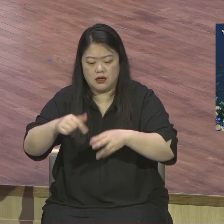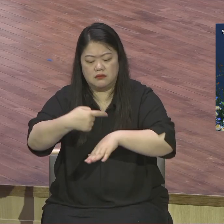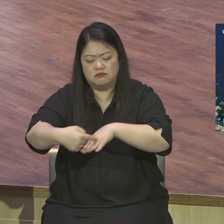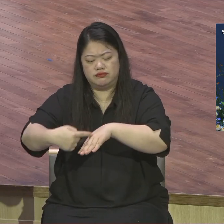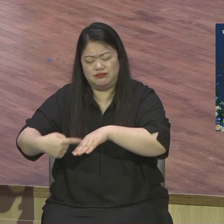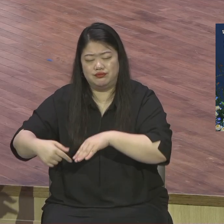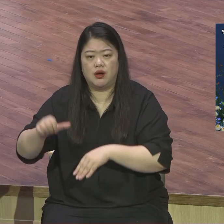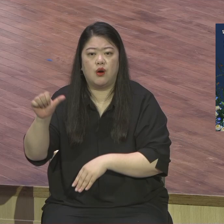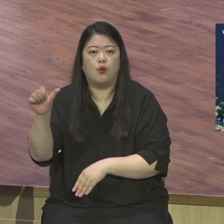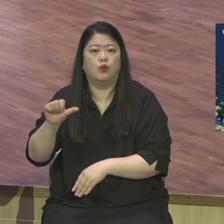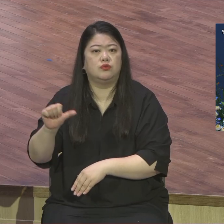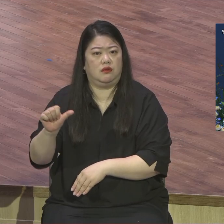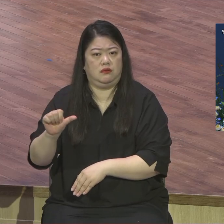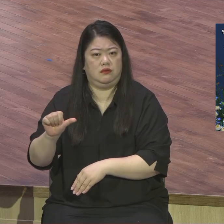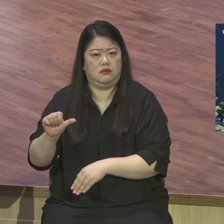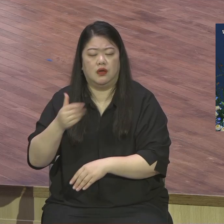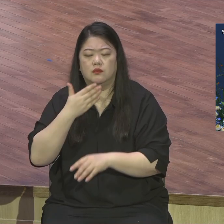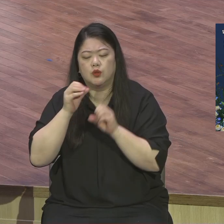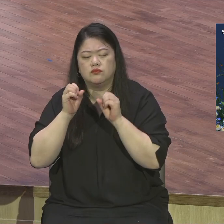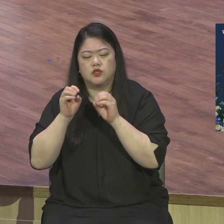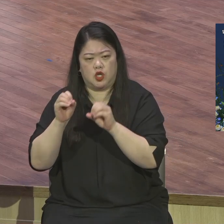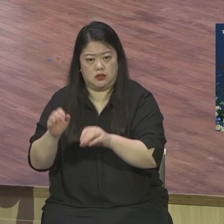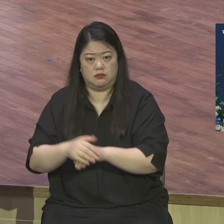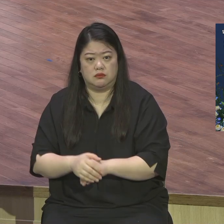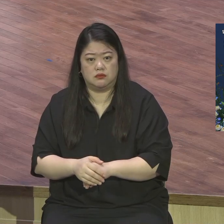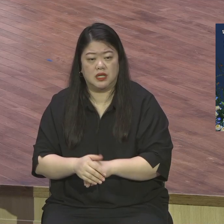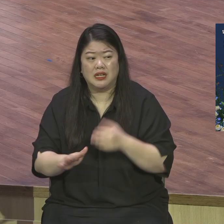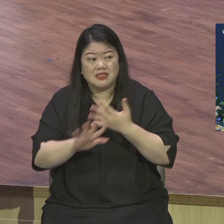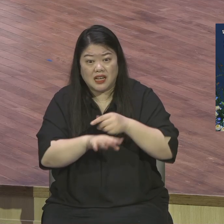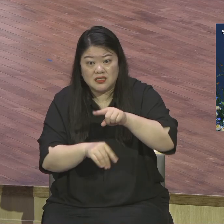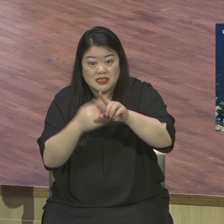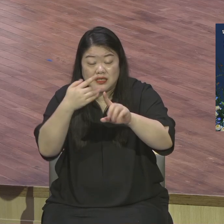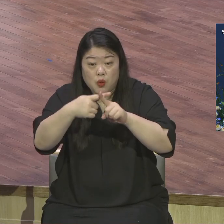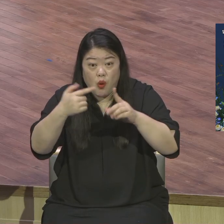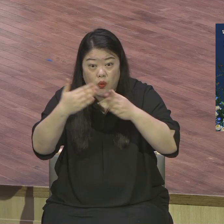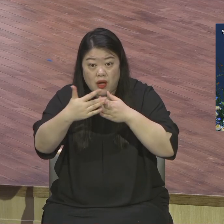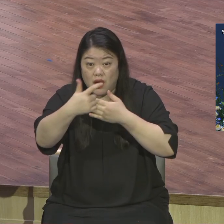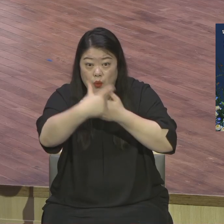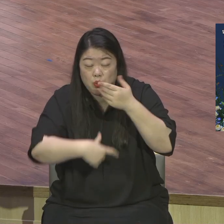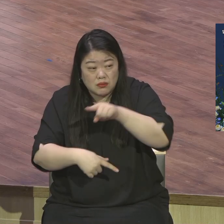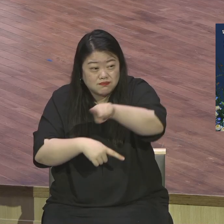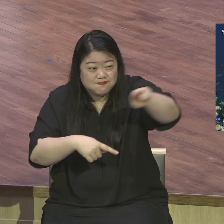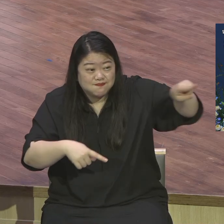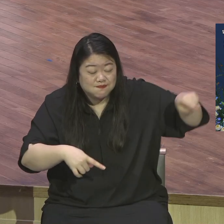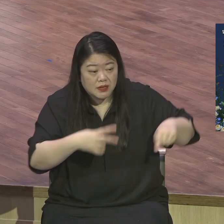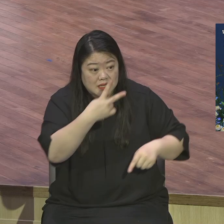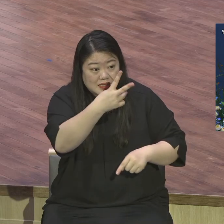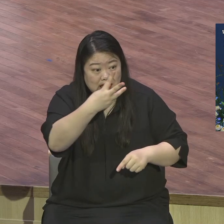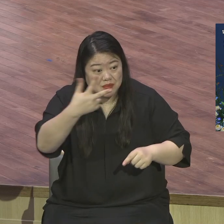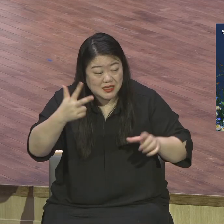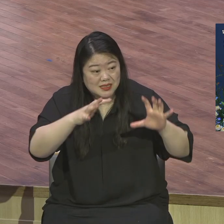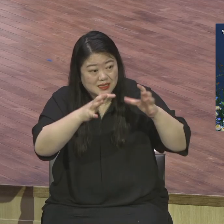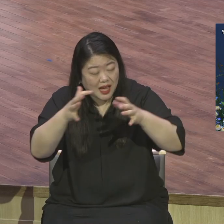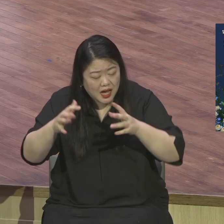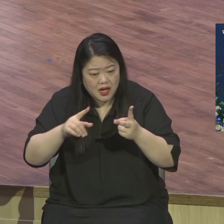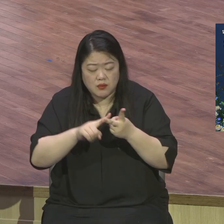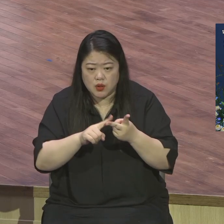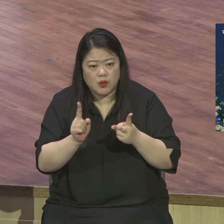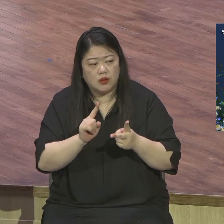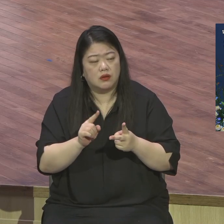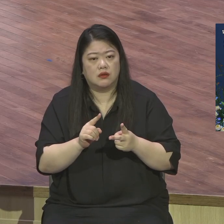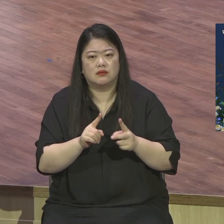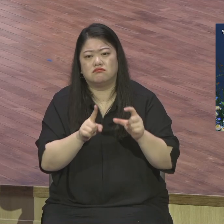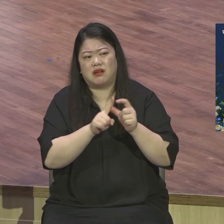오천종족 강조한 우리 교담밖에 없어요 끊임없이 복음화를 위해서 올인하자 집중하죠